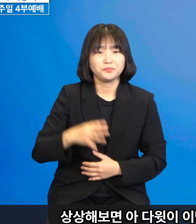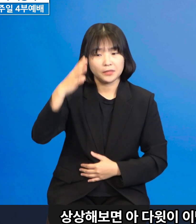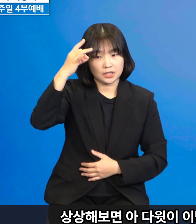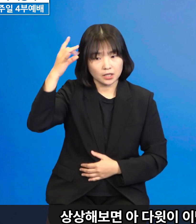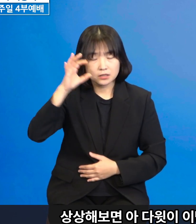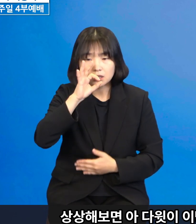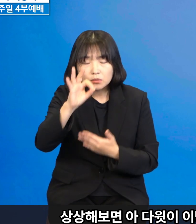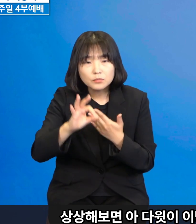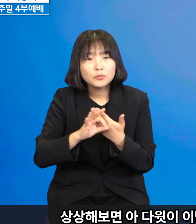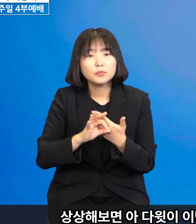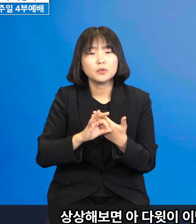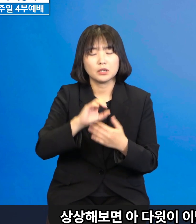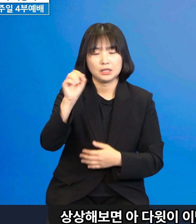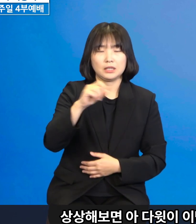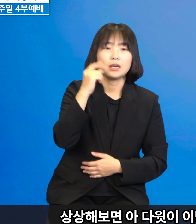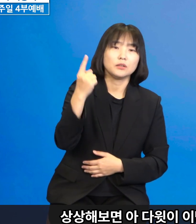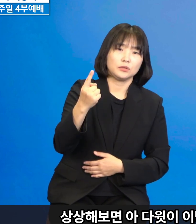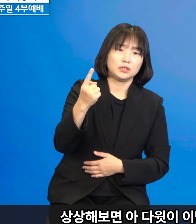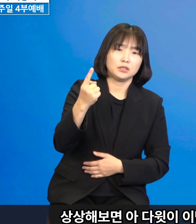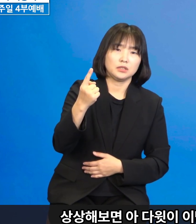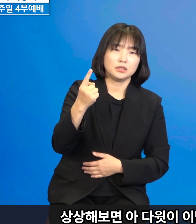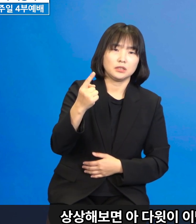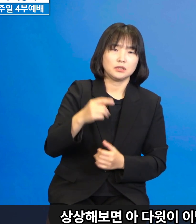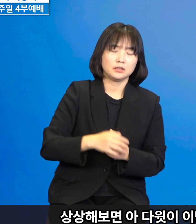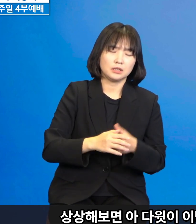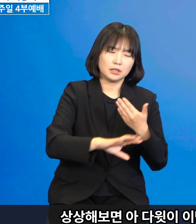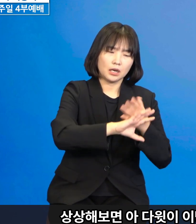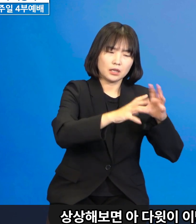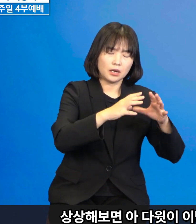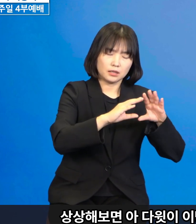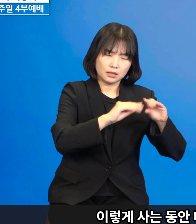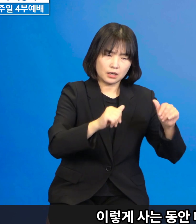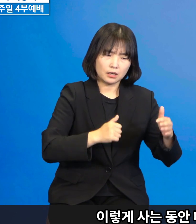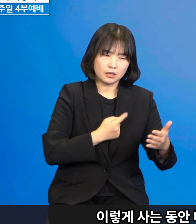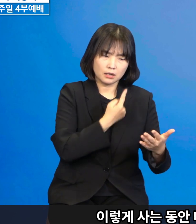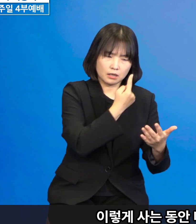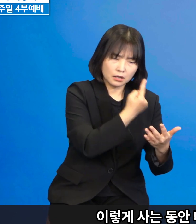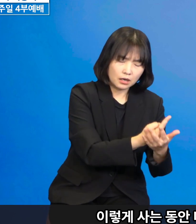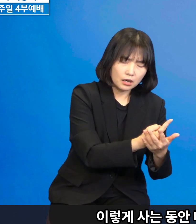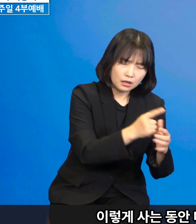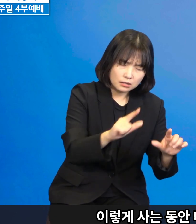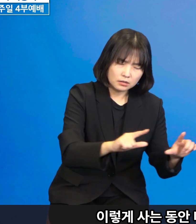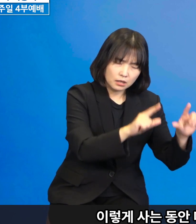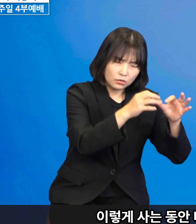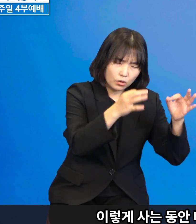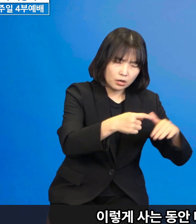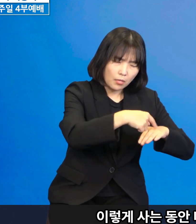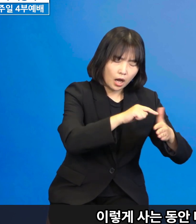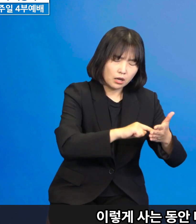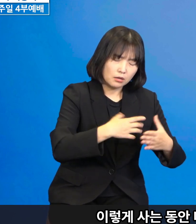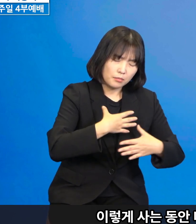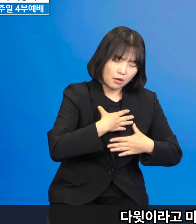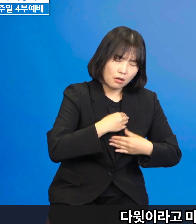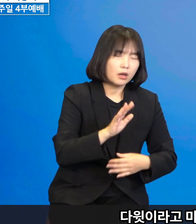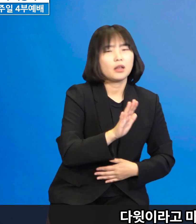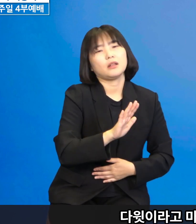보면 다윗이 이방 땅에 가서, 블레스 땅에 가서 이게 사는 동안 마음이 편치 않았겠구나. 다윗이라고